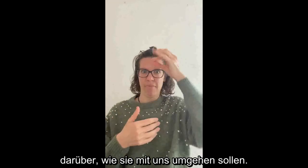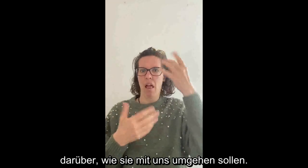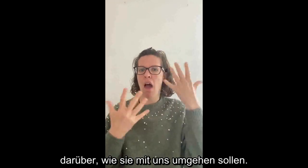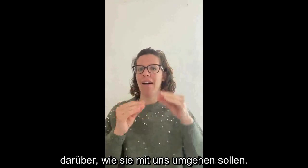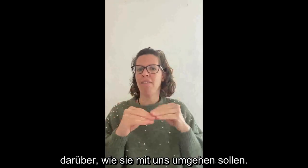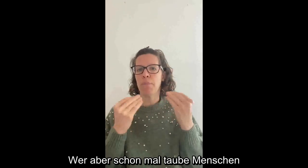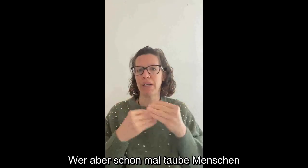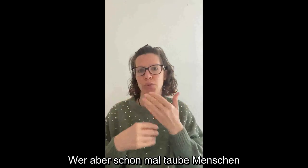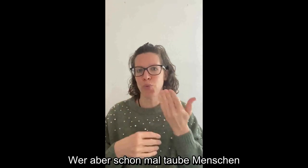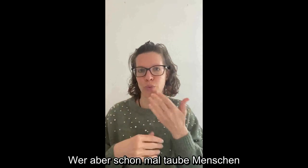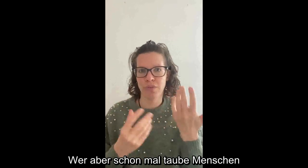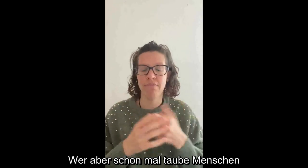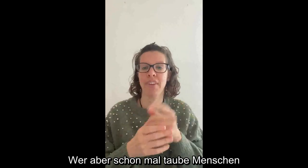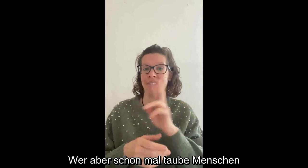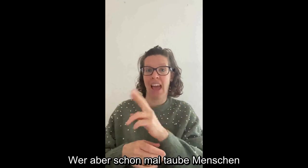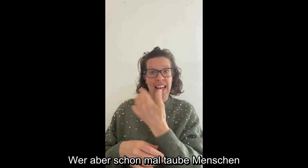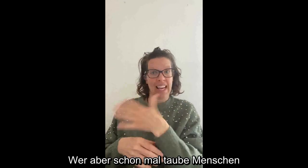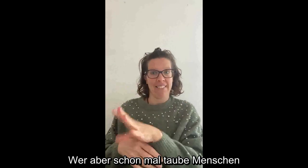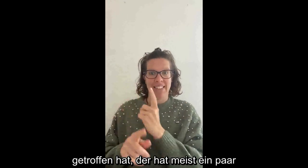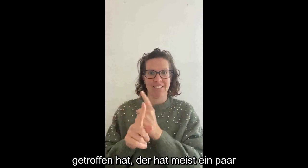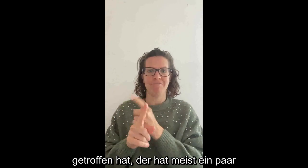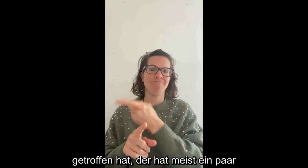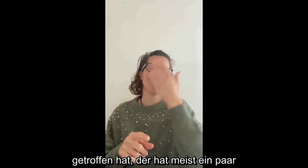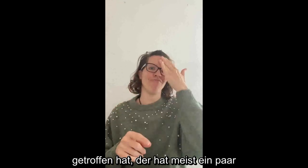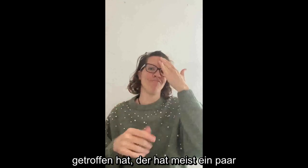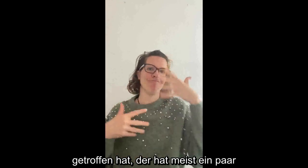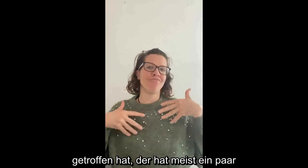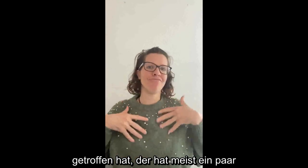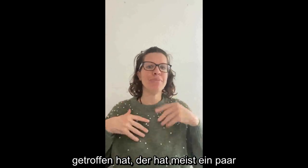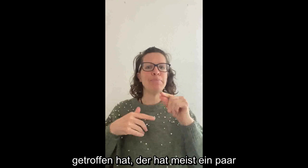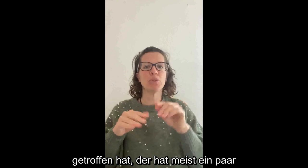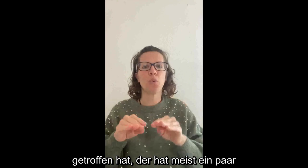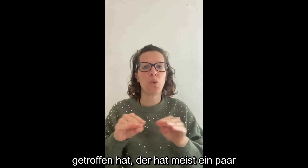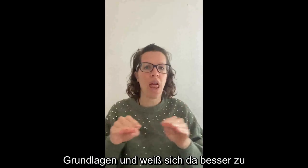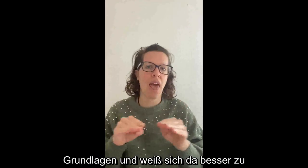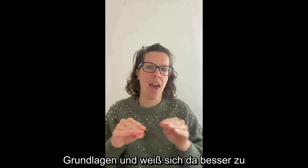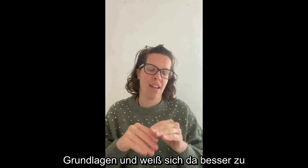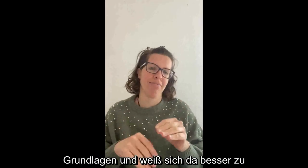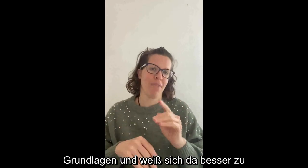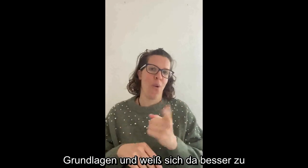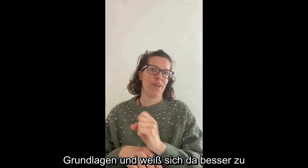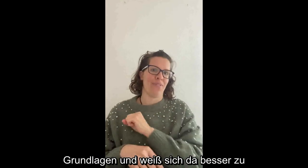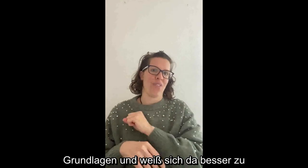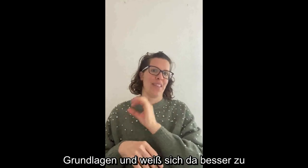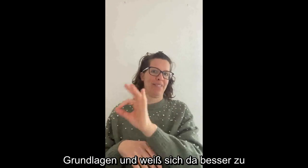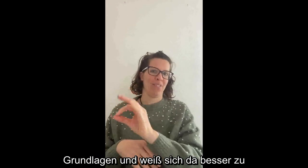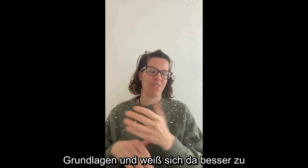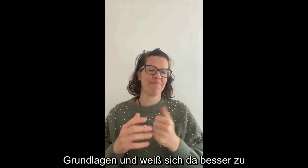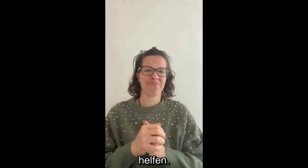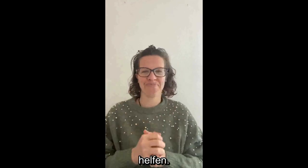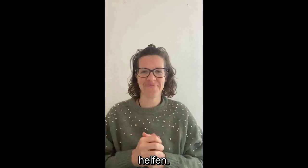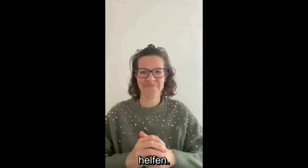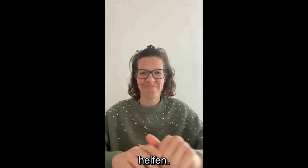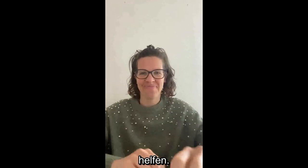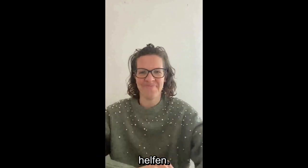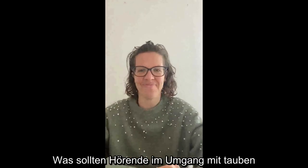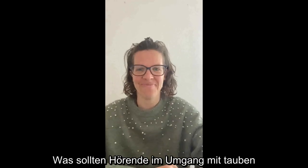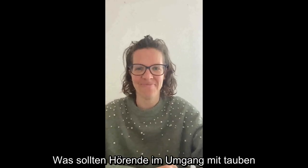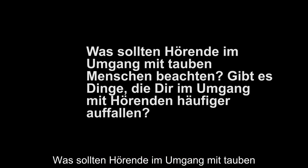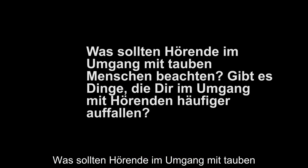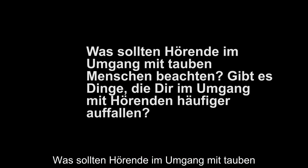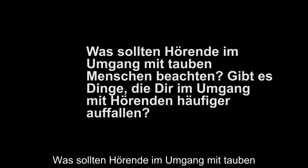wie sie mit uns umgehen sollen wer aber schon mal taube Menschen getroffen hat der hat meist ein paar Grundlagen und weiß sich da besser zu helfen